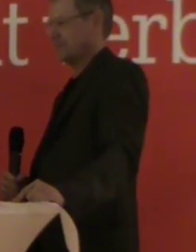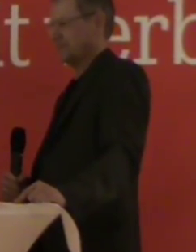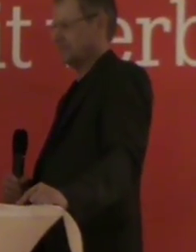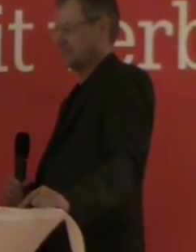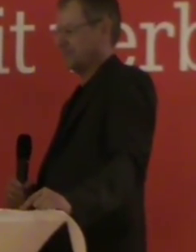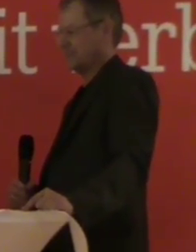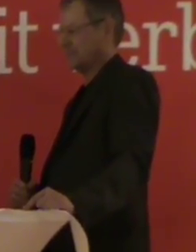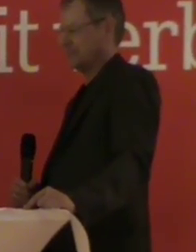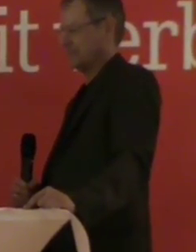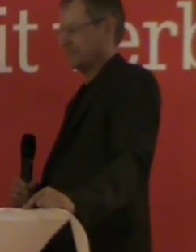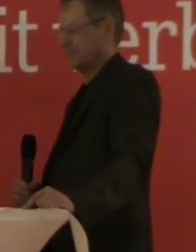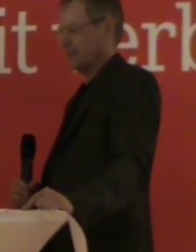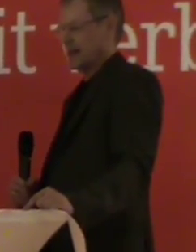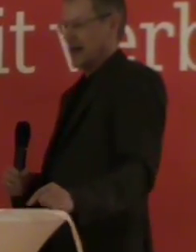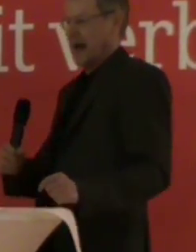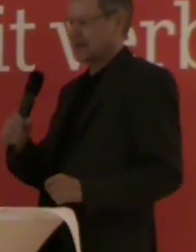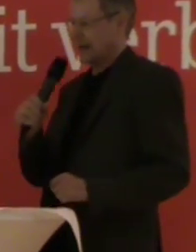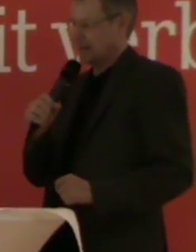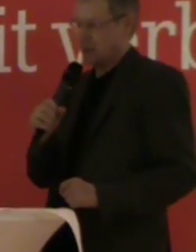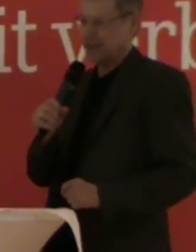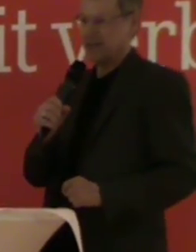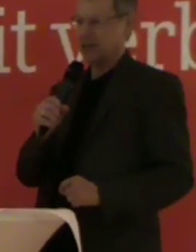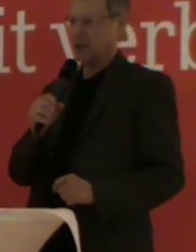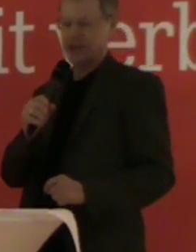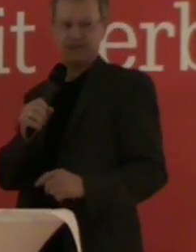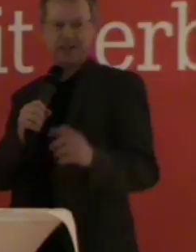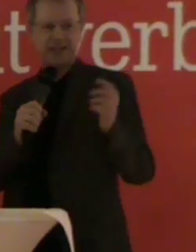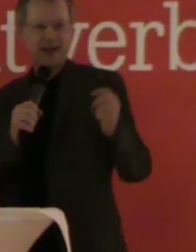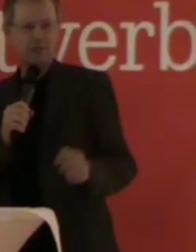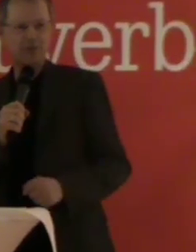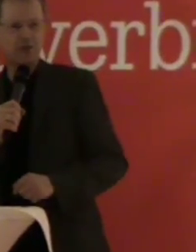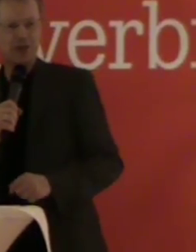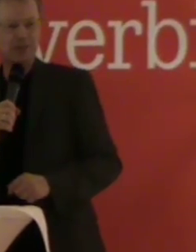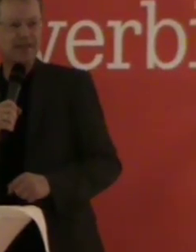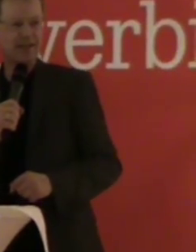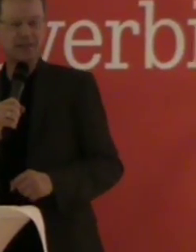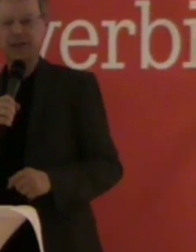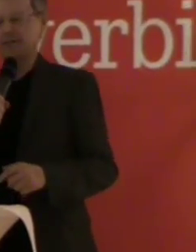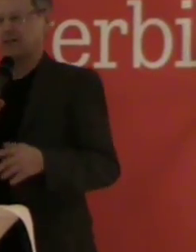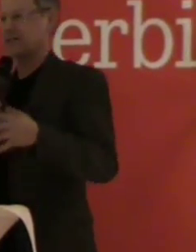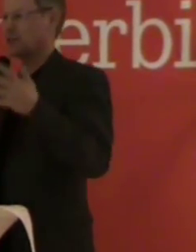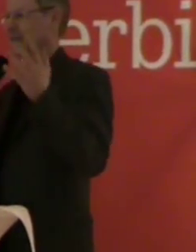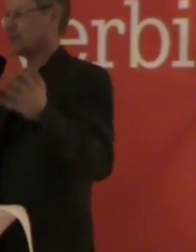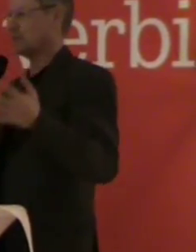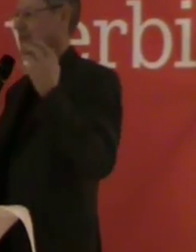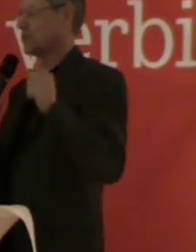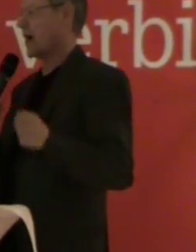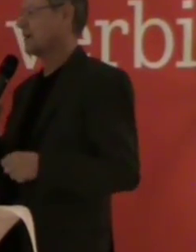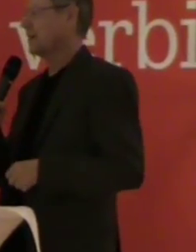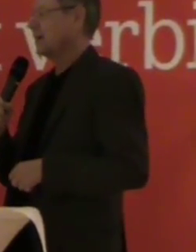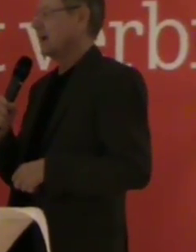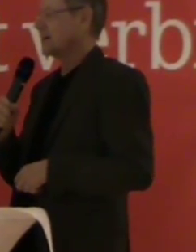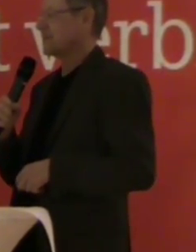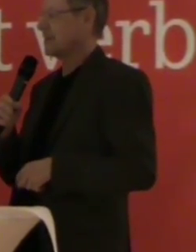das Feuer für dieses Thema vor allem entfacht haben? Also erstmal bin ich nicht glücklich, wenn ich als Armutsforscher bezeichnet werde, weil das hört sich so ein bisschen so